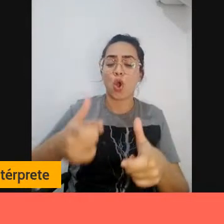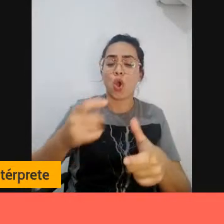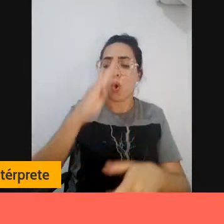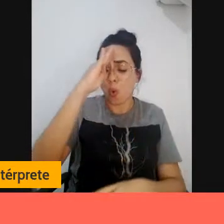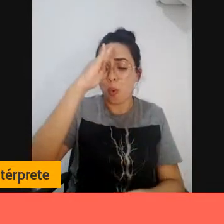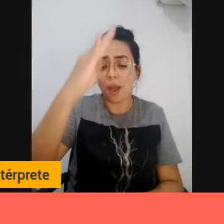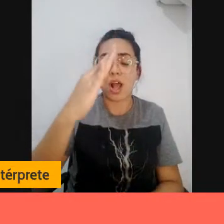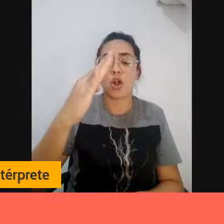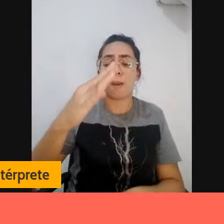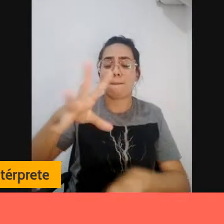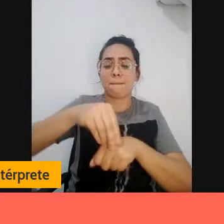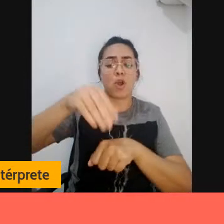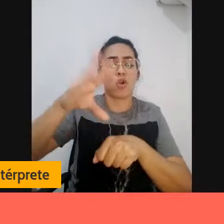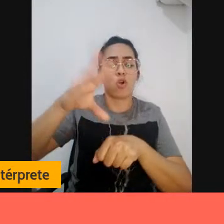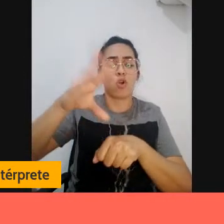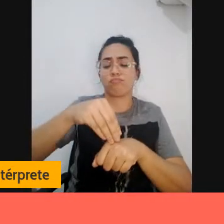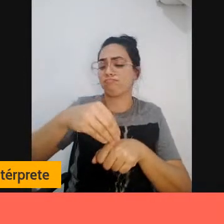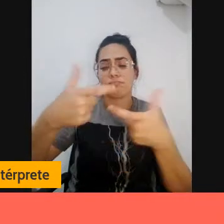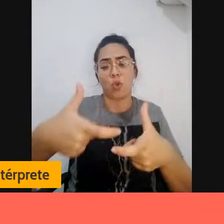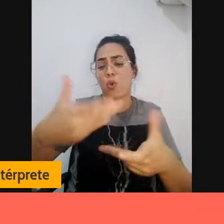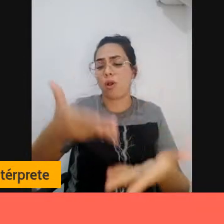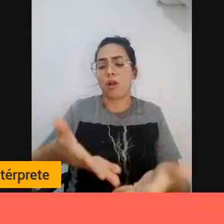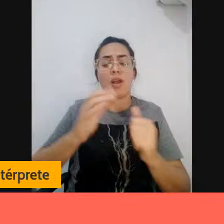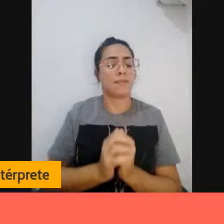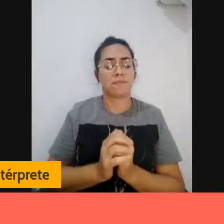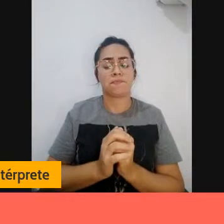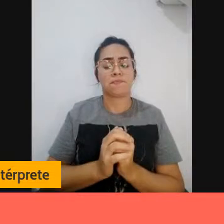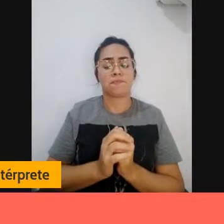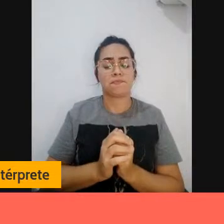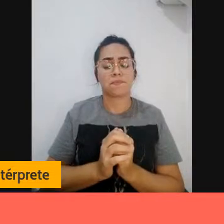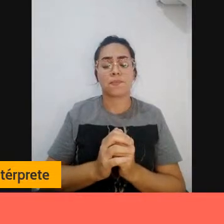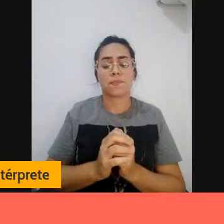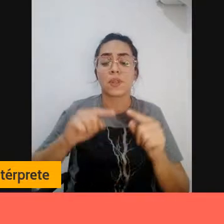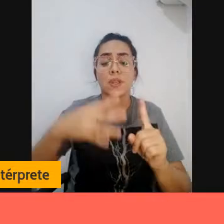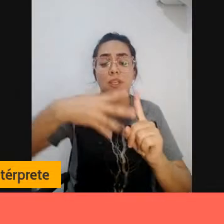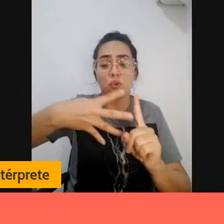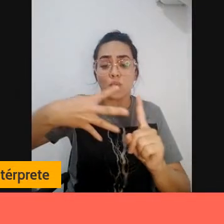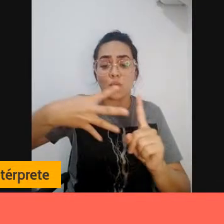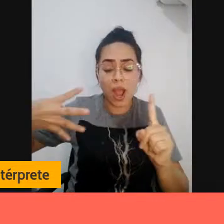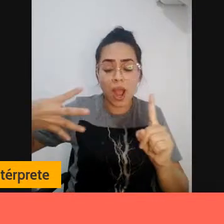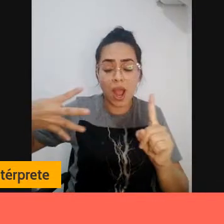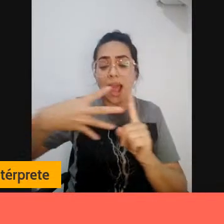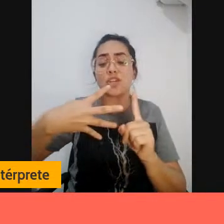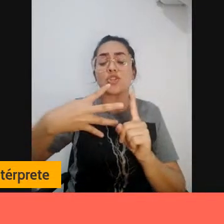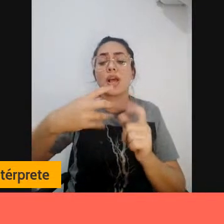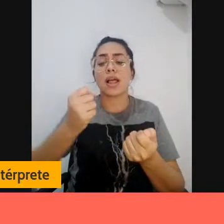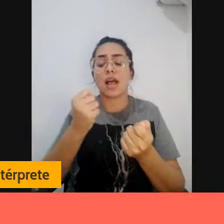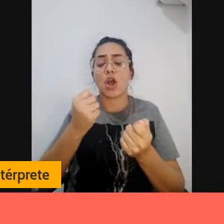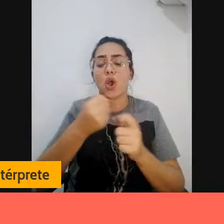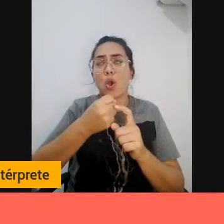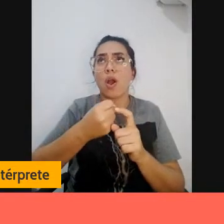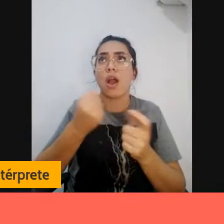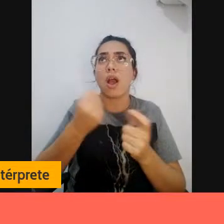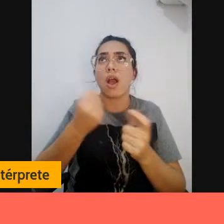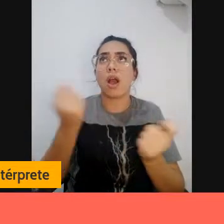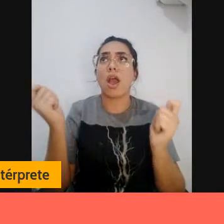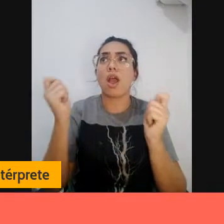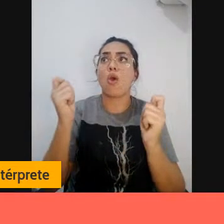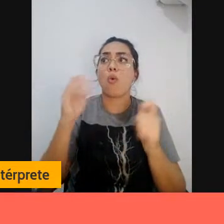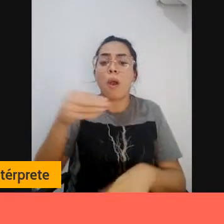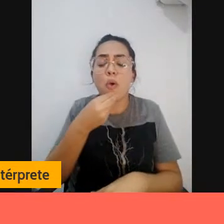produção de conhecimento. Assim, a extensão é vista como uma oportunidade para